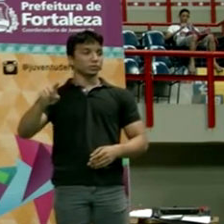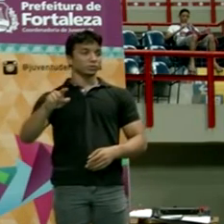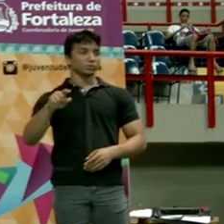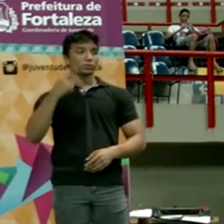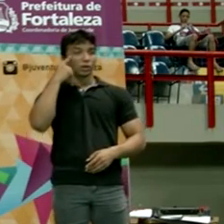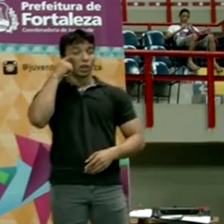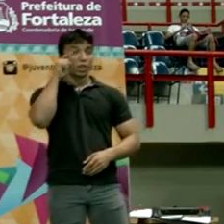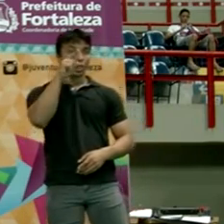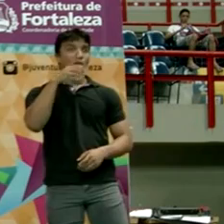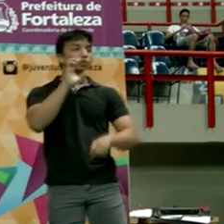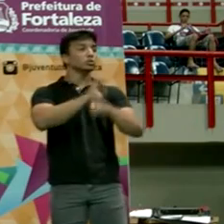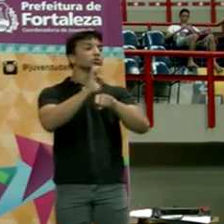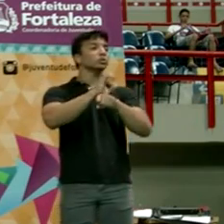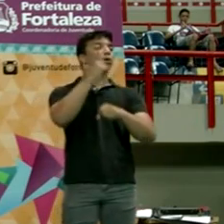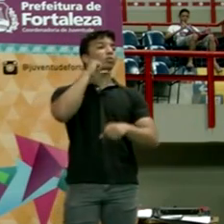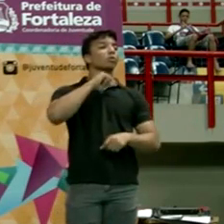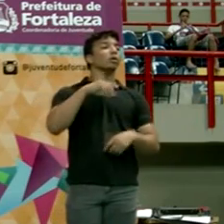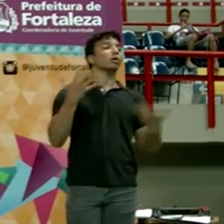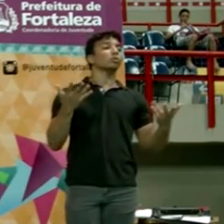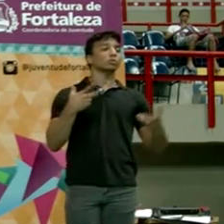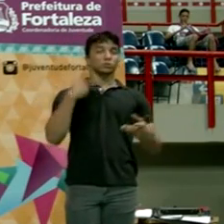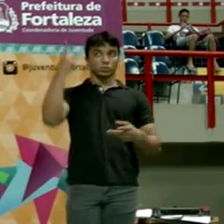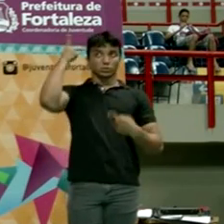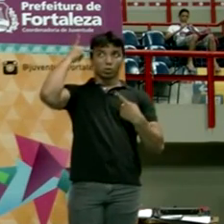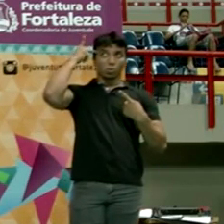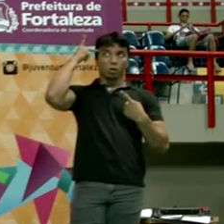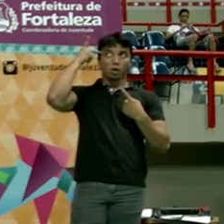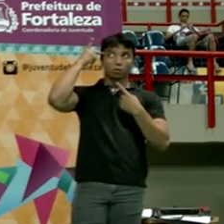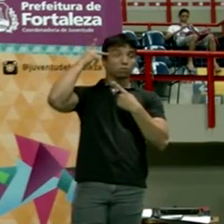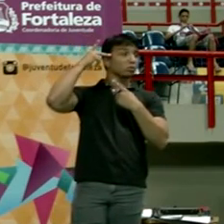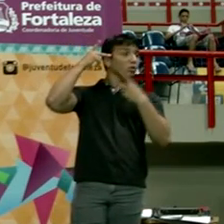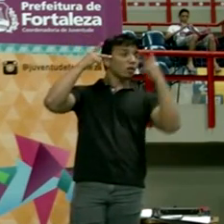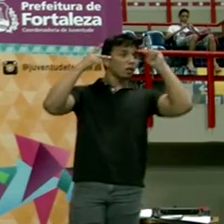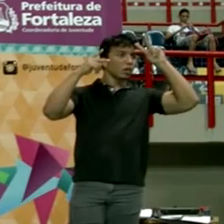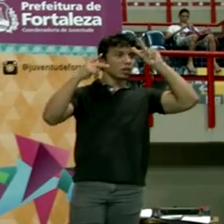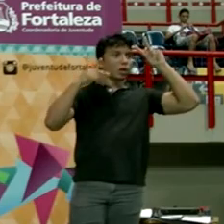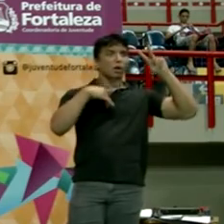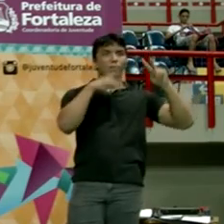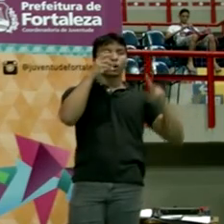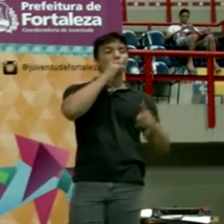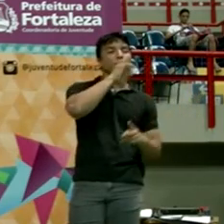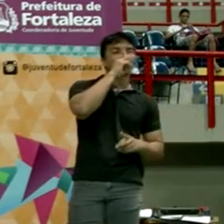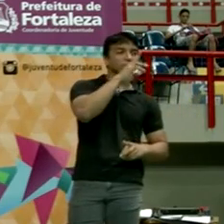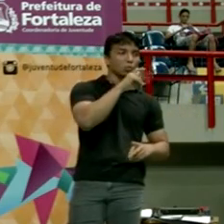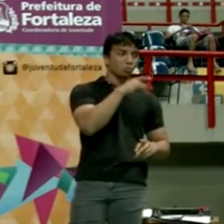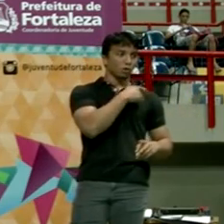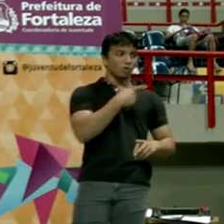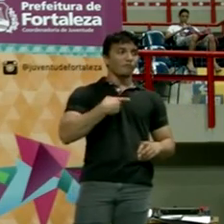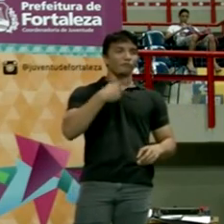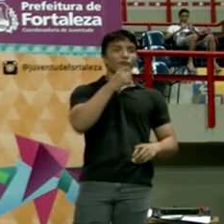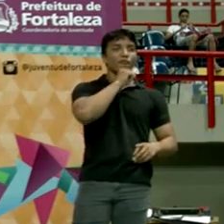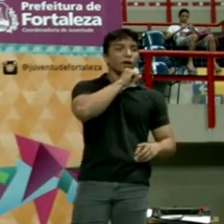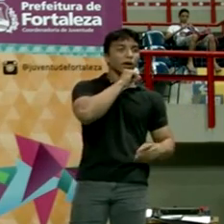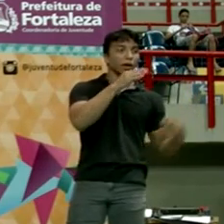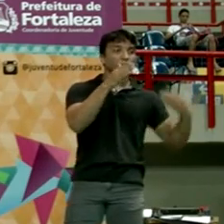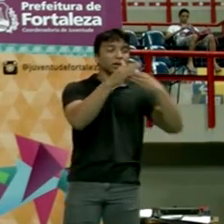Luiz. Ele era de que estado? São Paulo. Vocês lembram? Na República Velha,